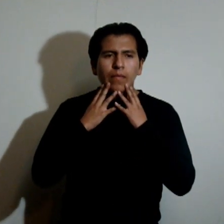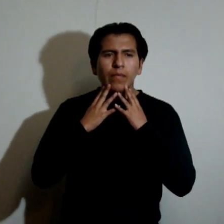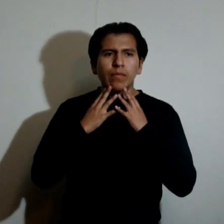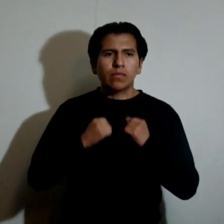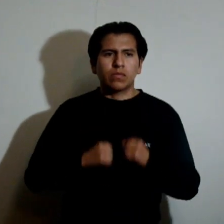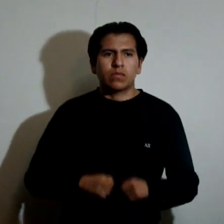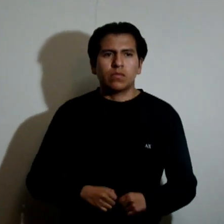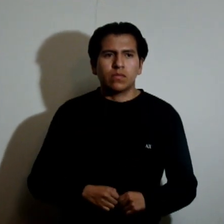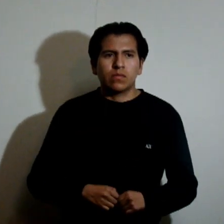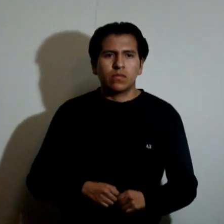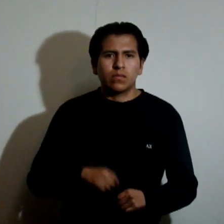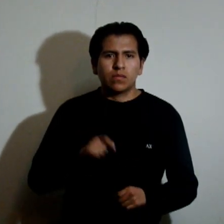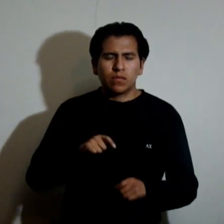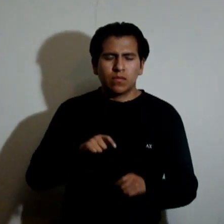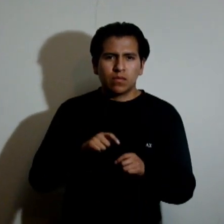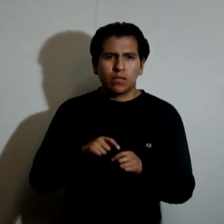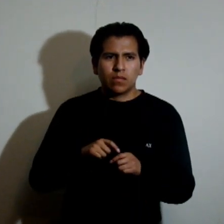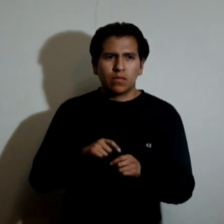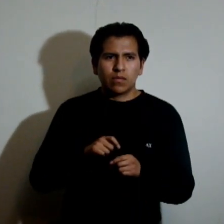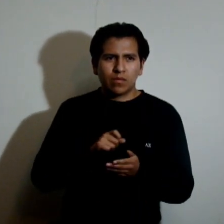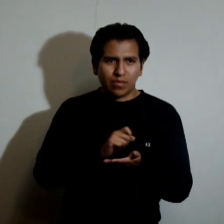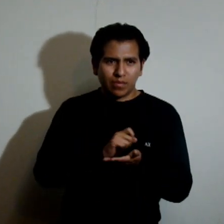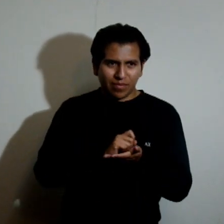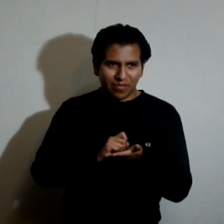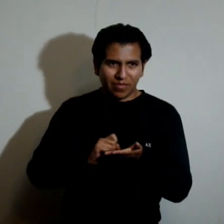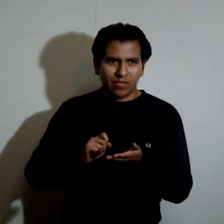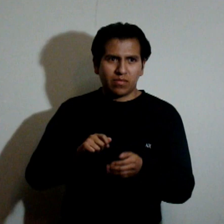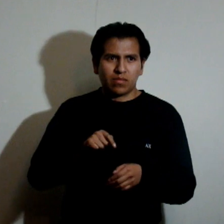El texto pertenece al género narrativo.